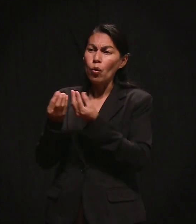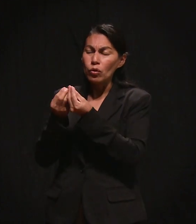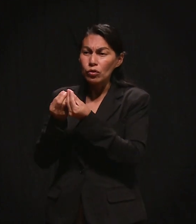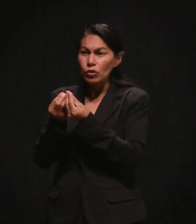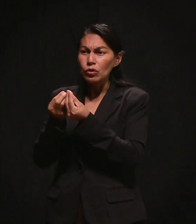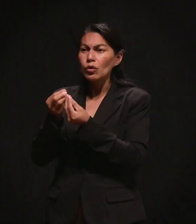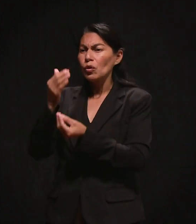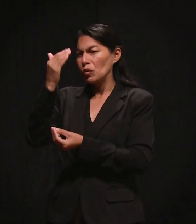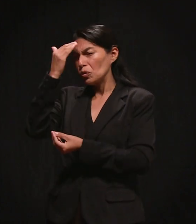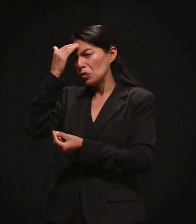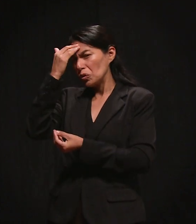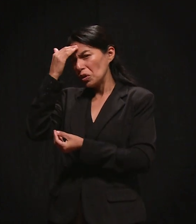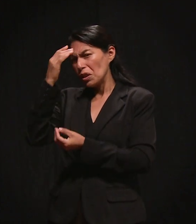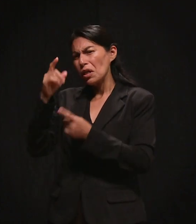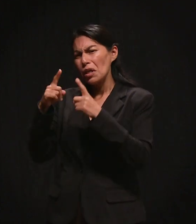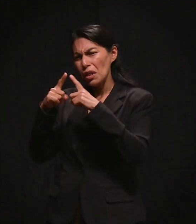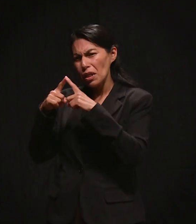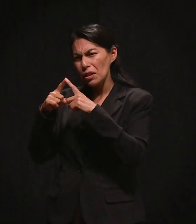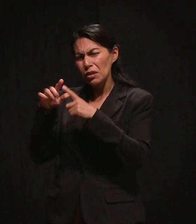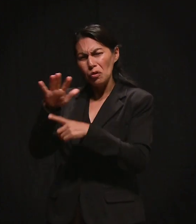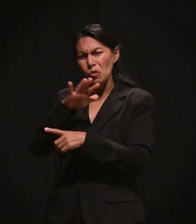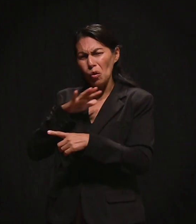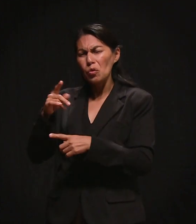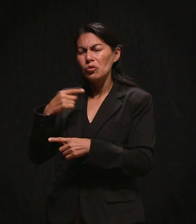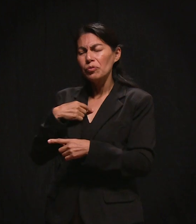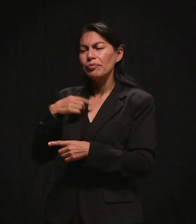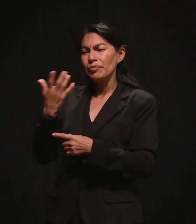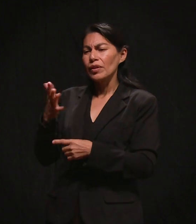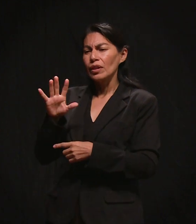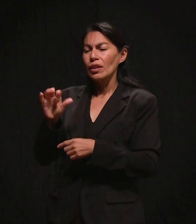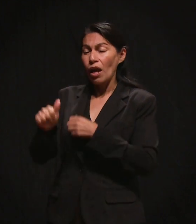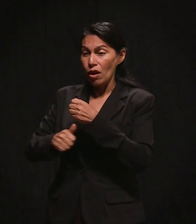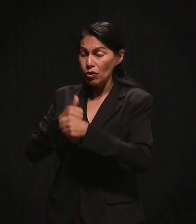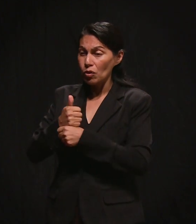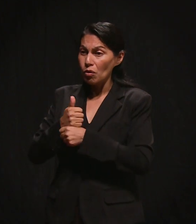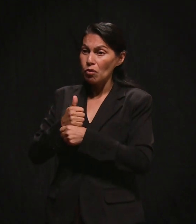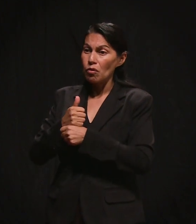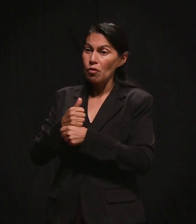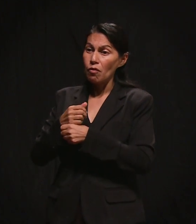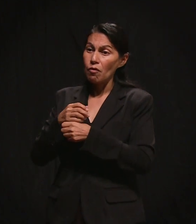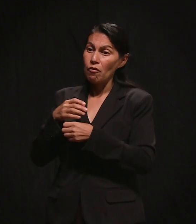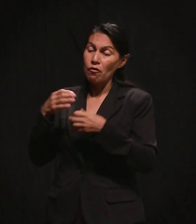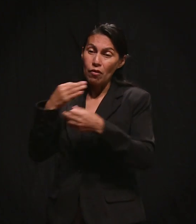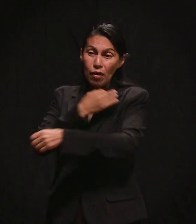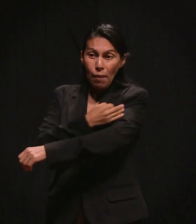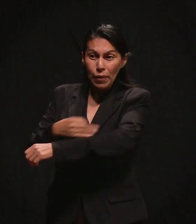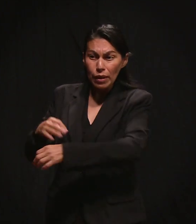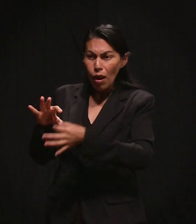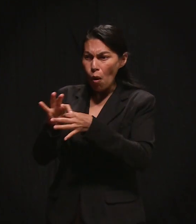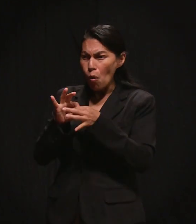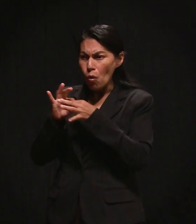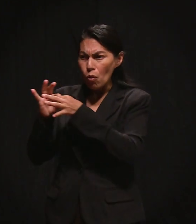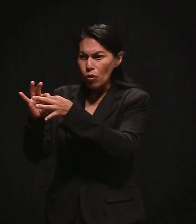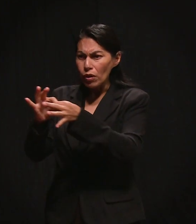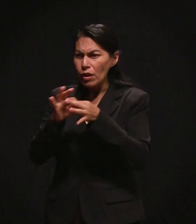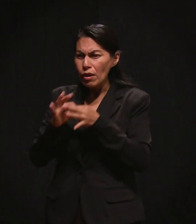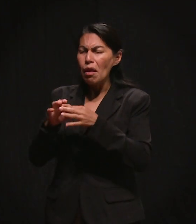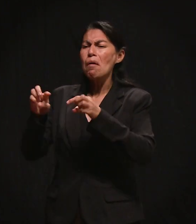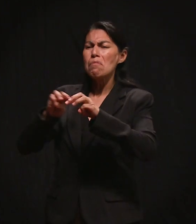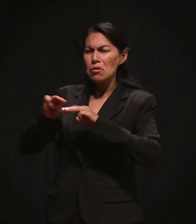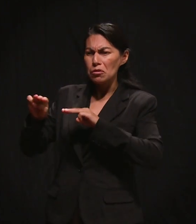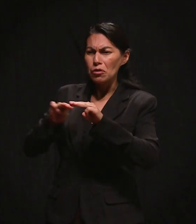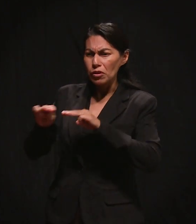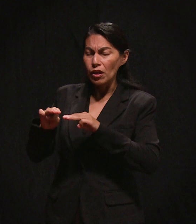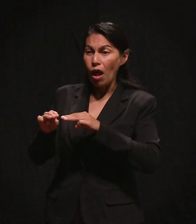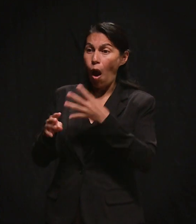y fuimos una familia unida y muy misionera. ¿De cuántos miembros? Somos 4 hermanos. Yo soy